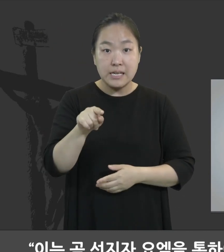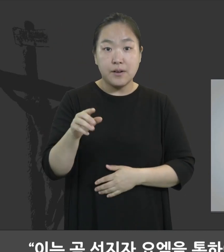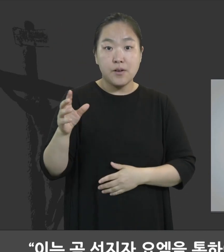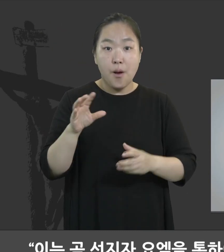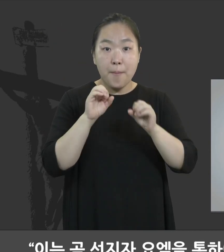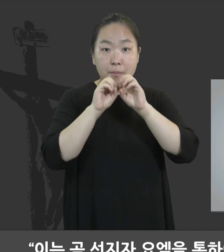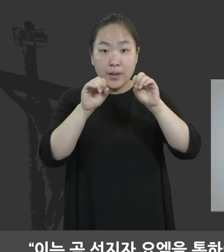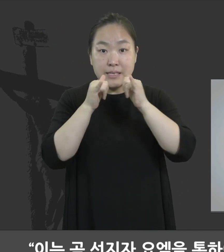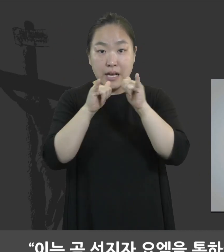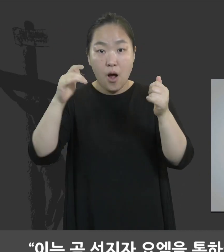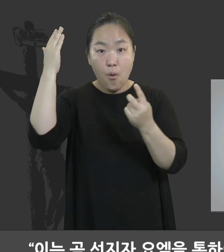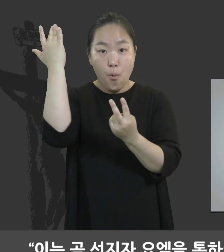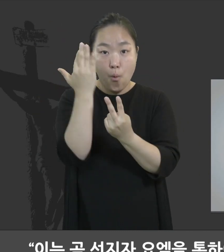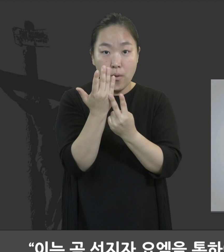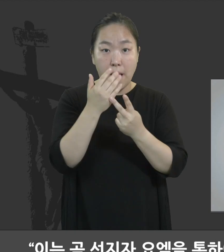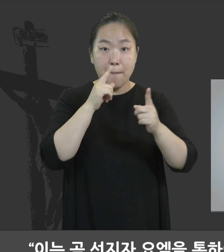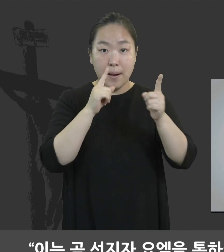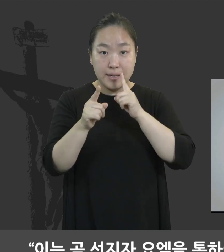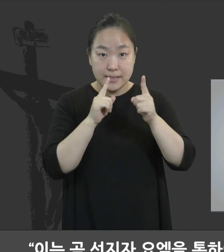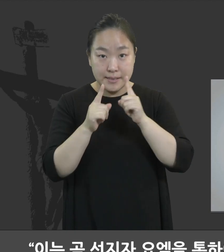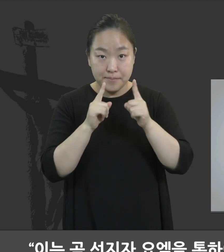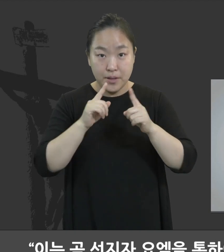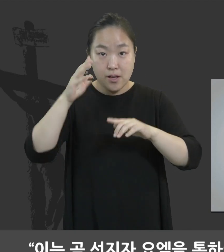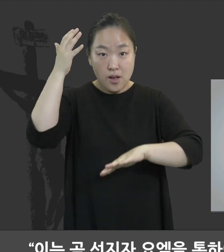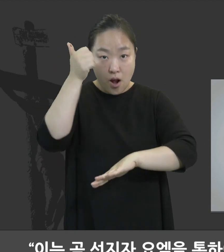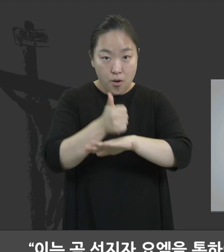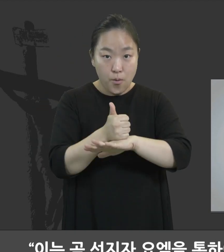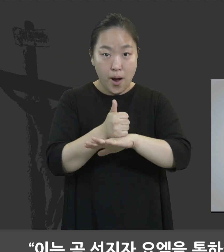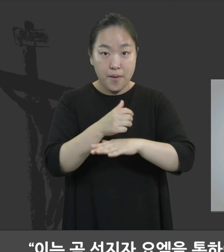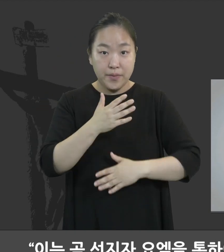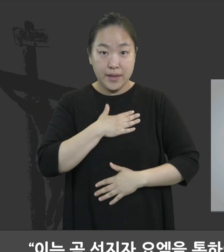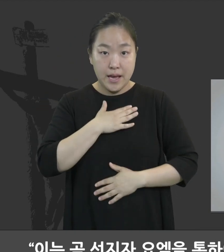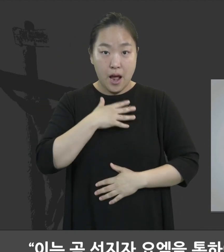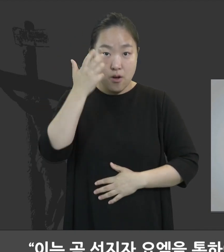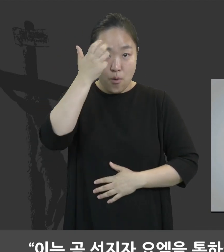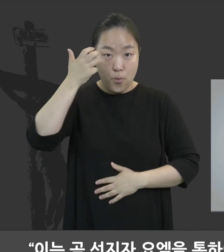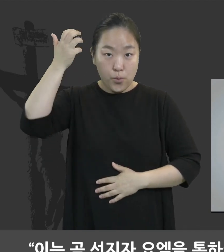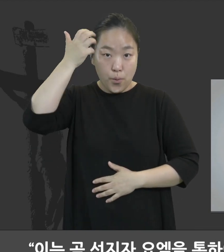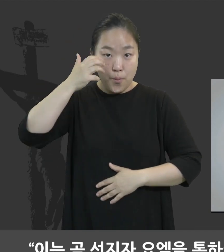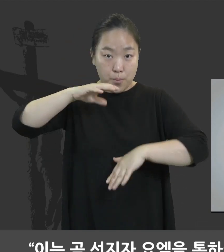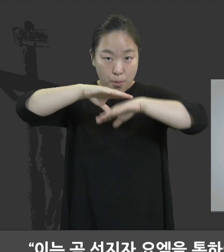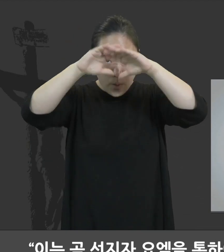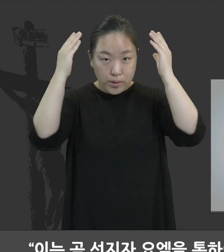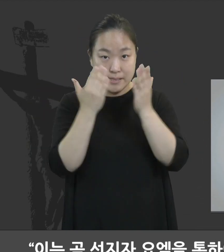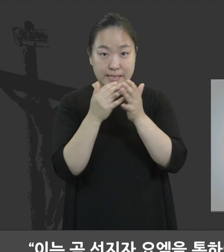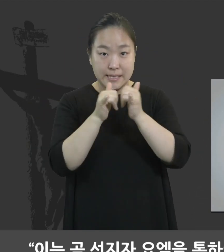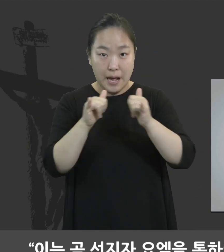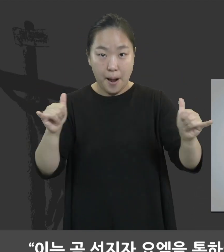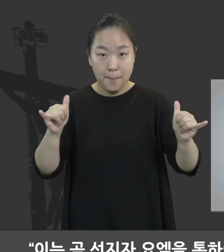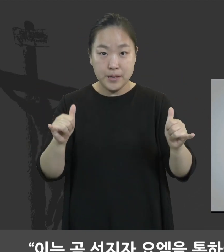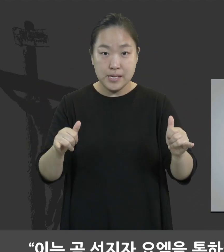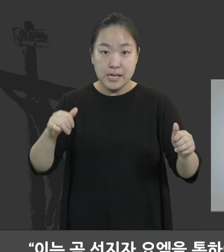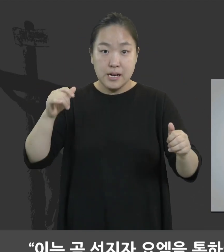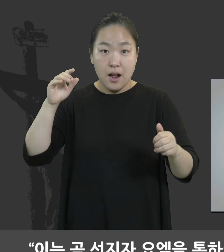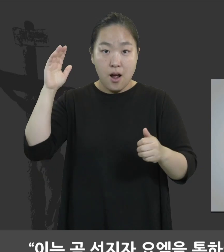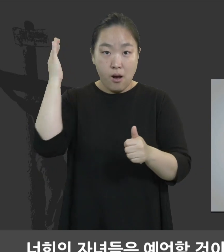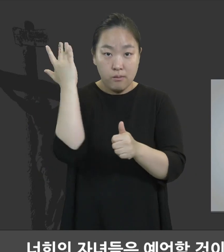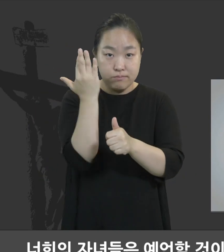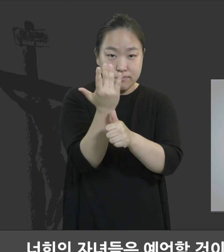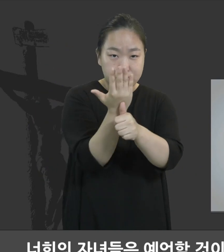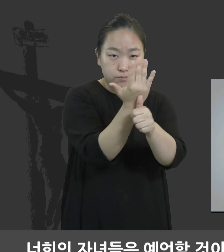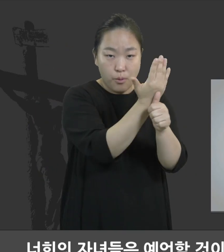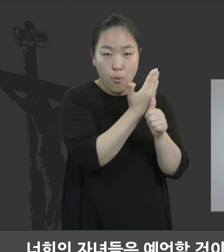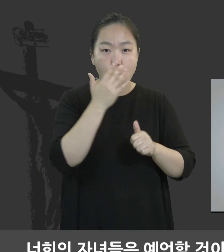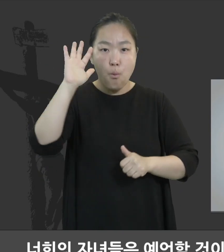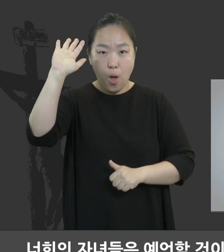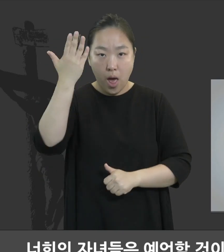선지자 요엘을 통하여 말씀하신 것이니 말세에 내가 내 영을 모든 육체에 부어주리니